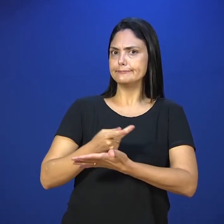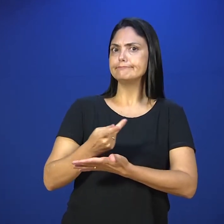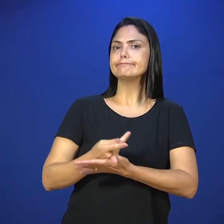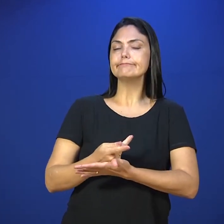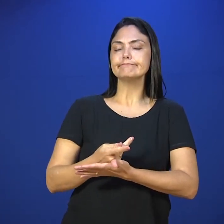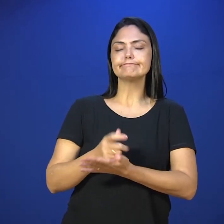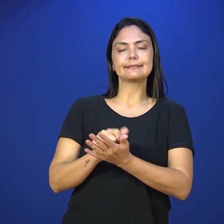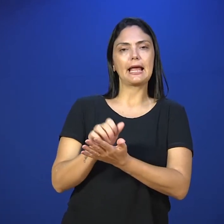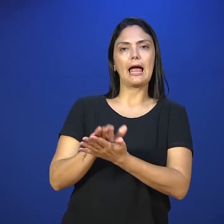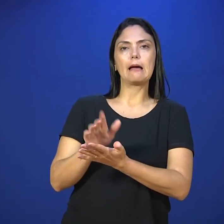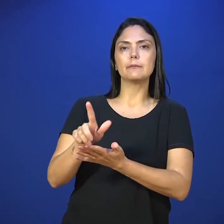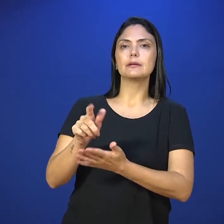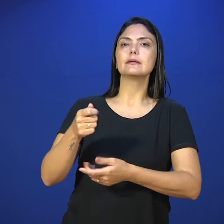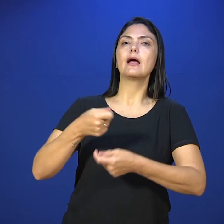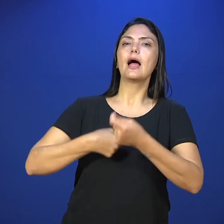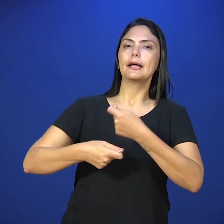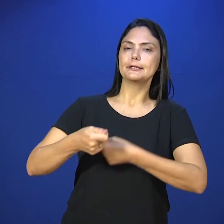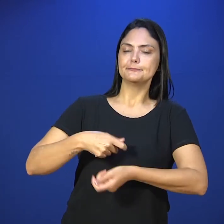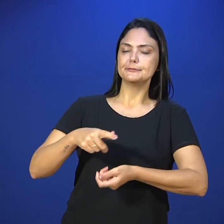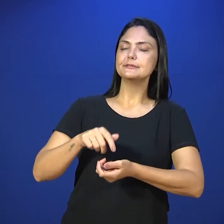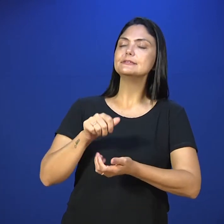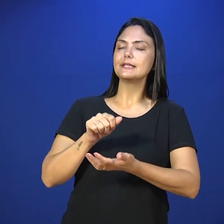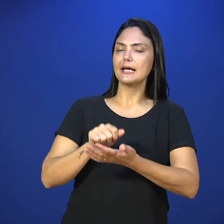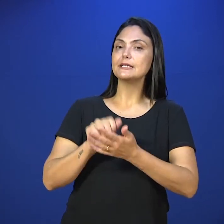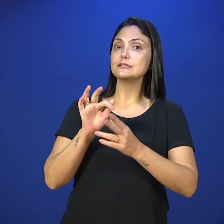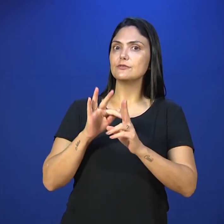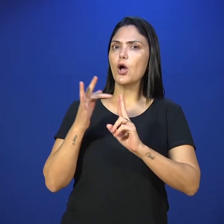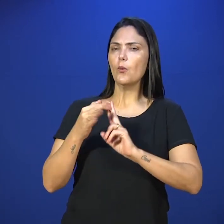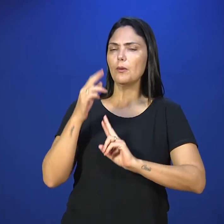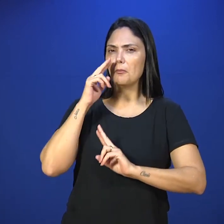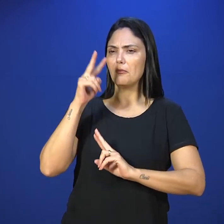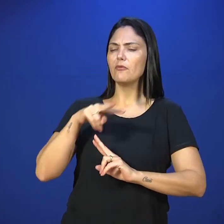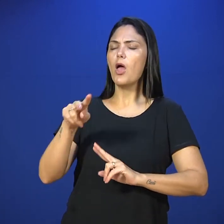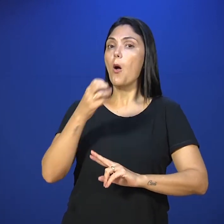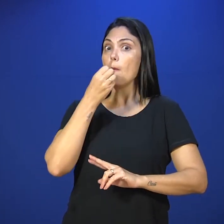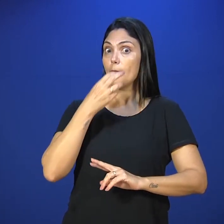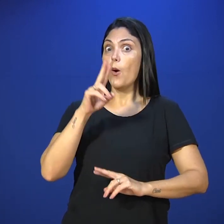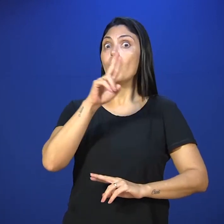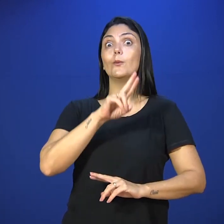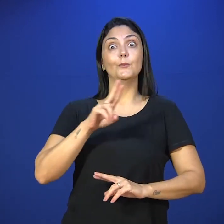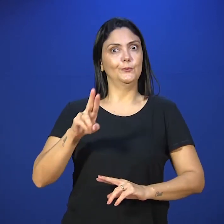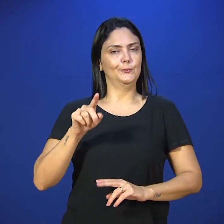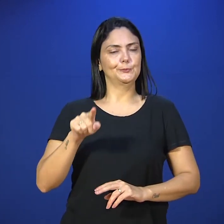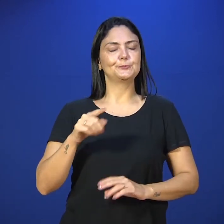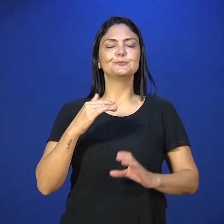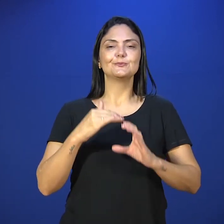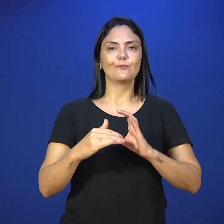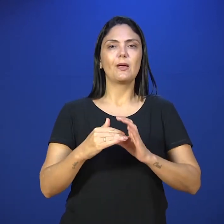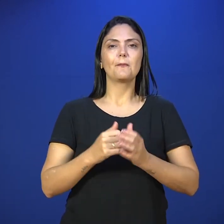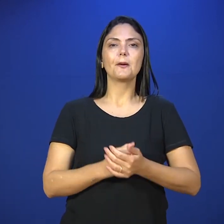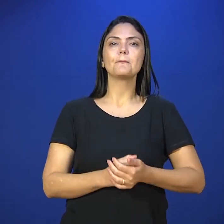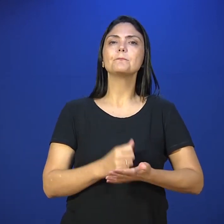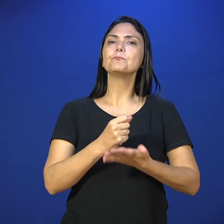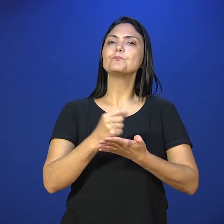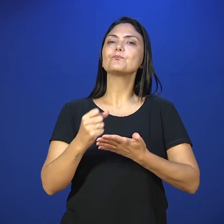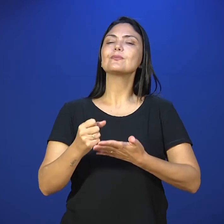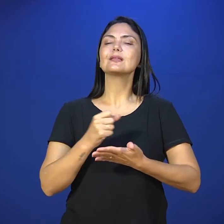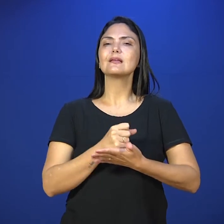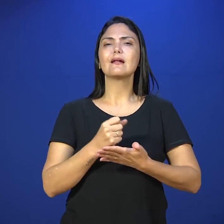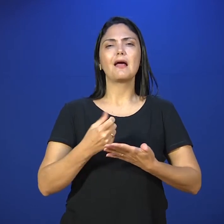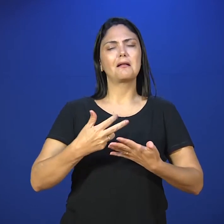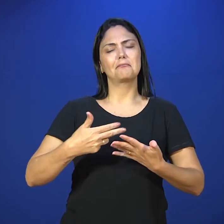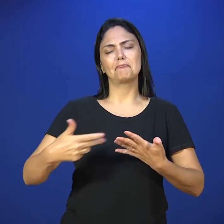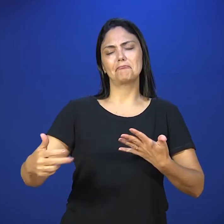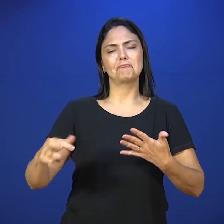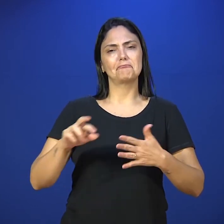cabíveis, conforme políticas de uso disponibilizada no portal acadêmico. 9. Do contrato e demais